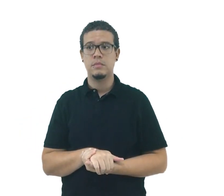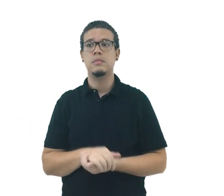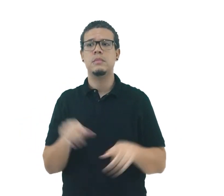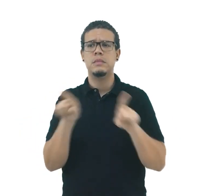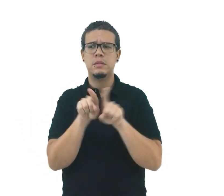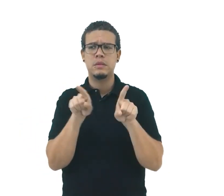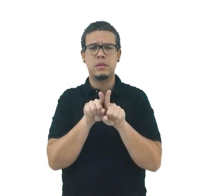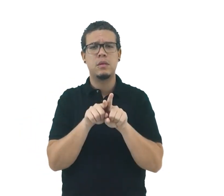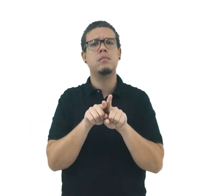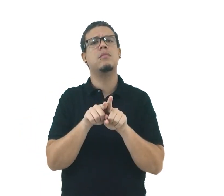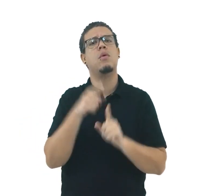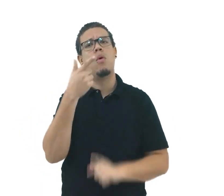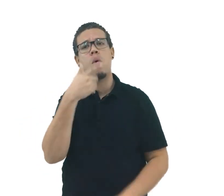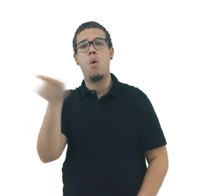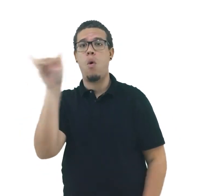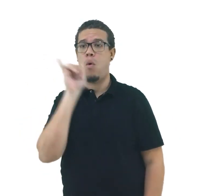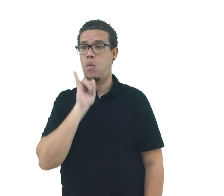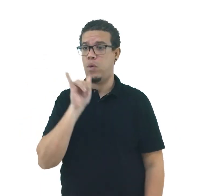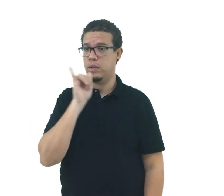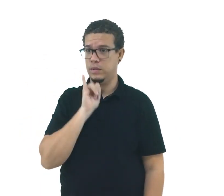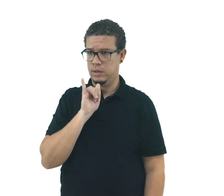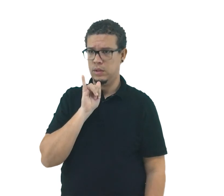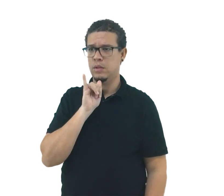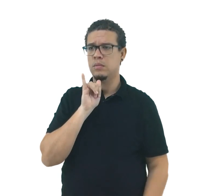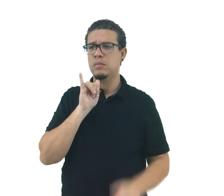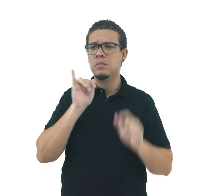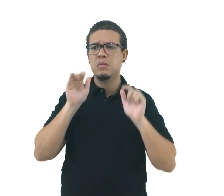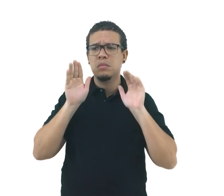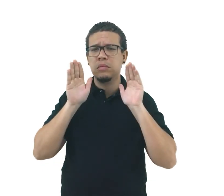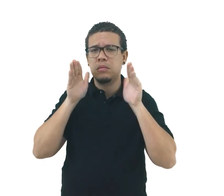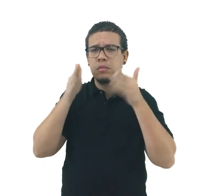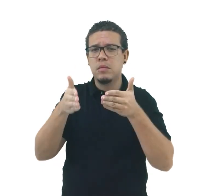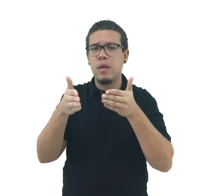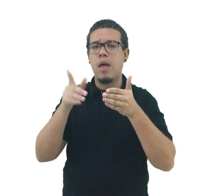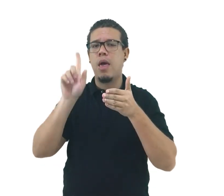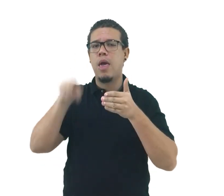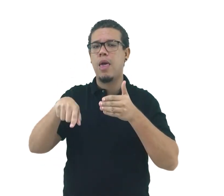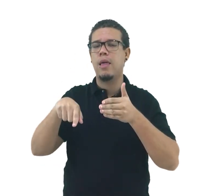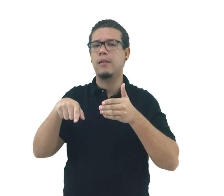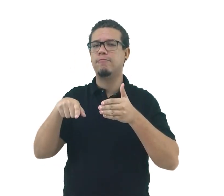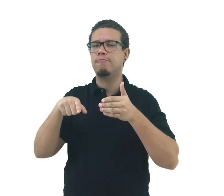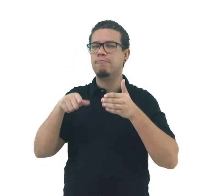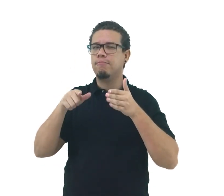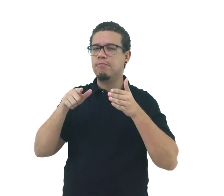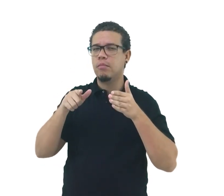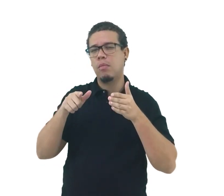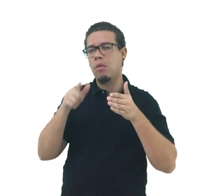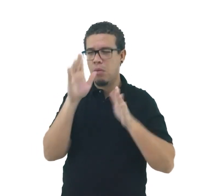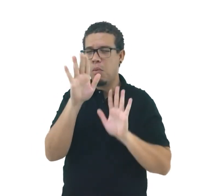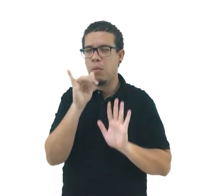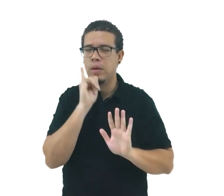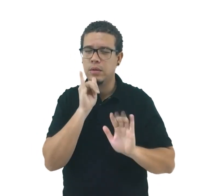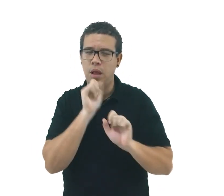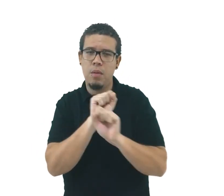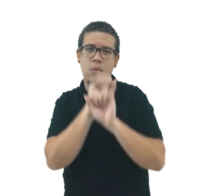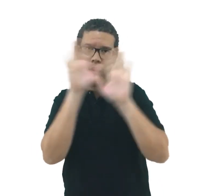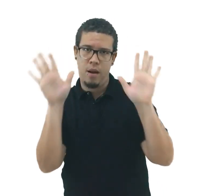Temos também um outro exemplo para ficar bem mais específico, que é com relação